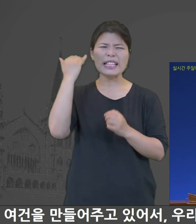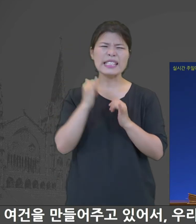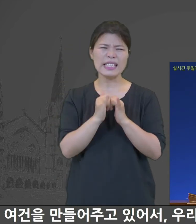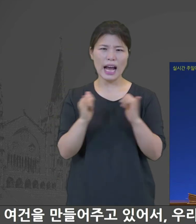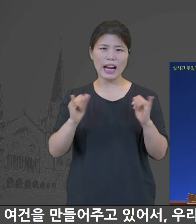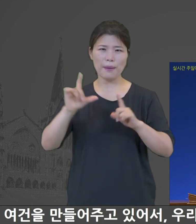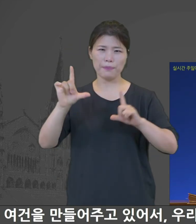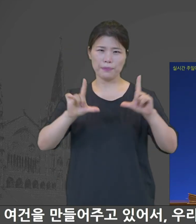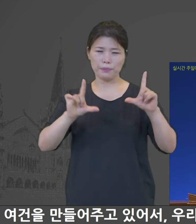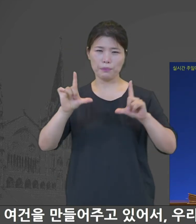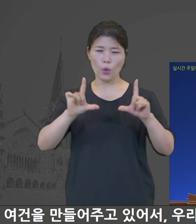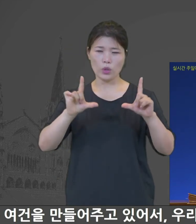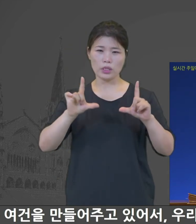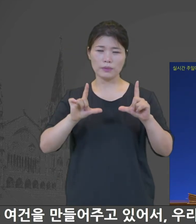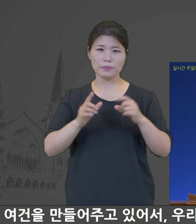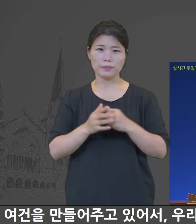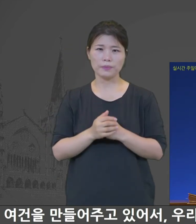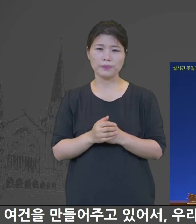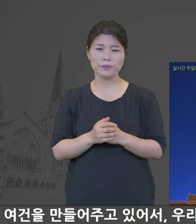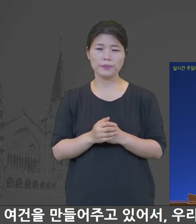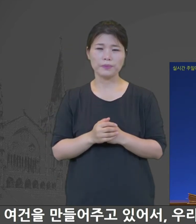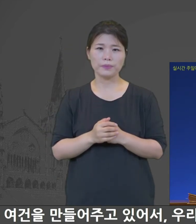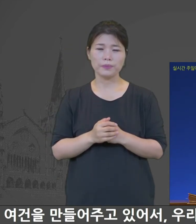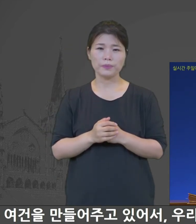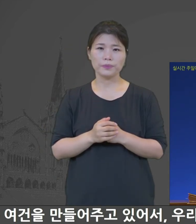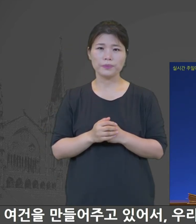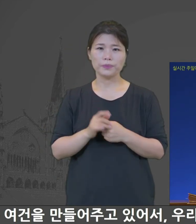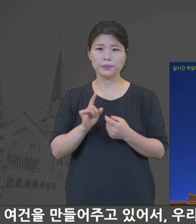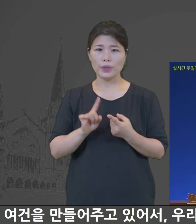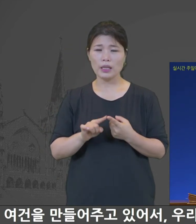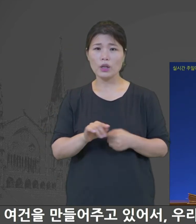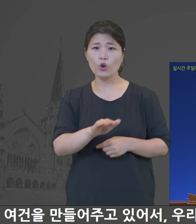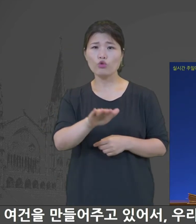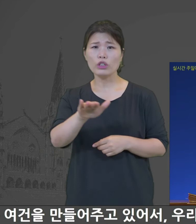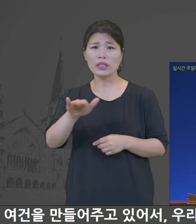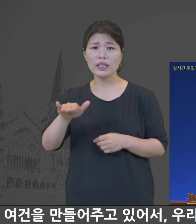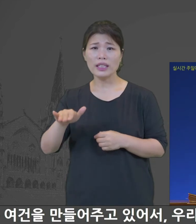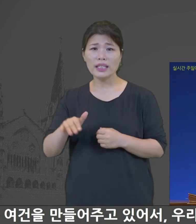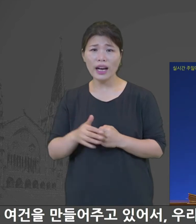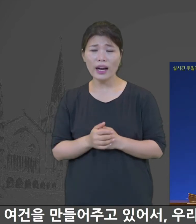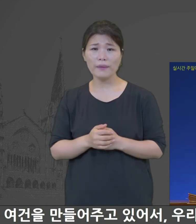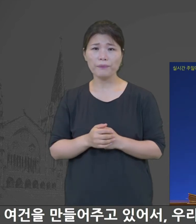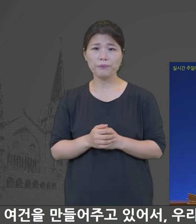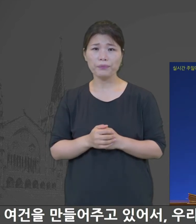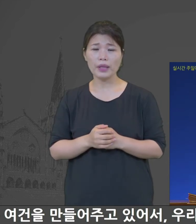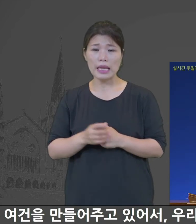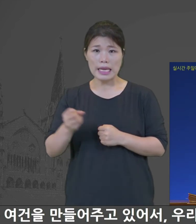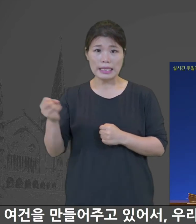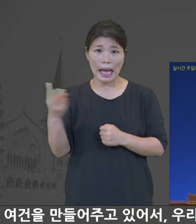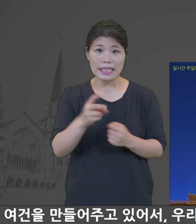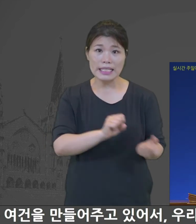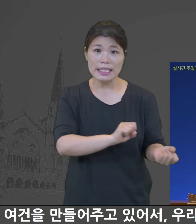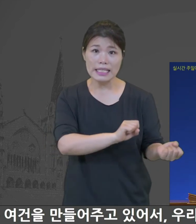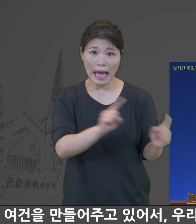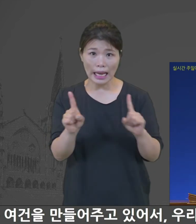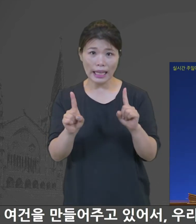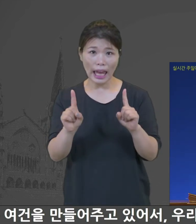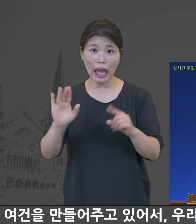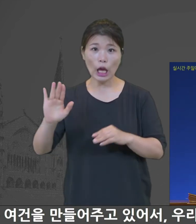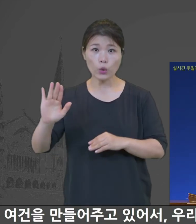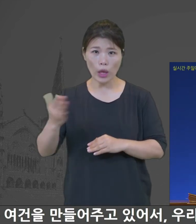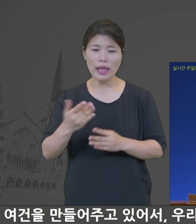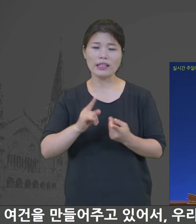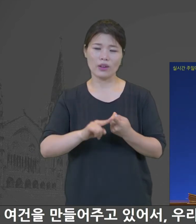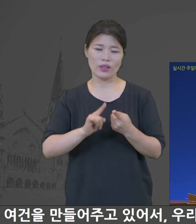있을 때, 그 때에서 우리가 다시 살게 되었다는 이 부분을